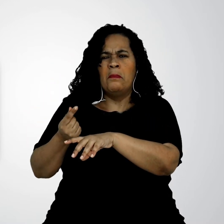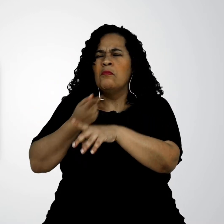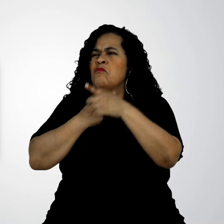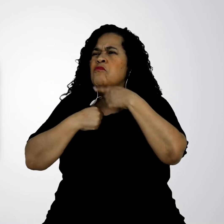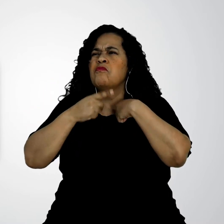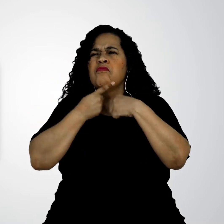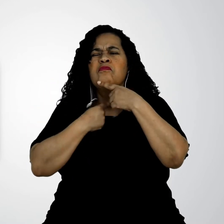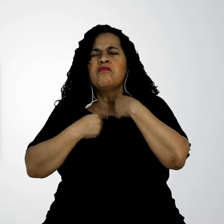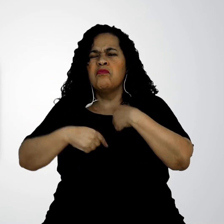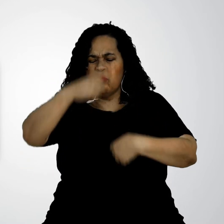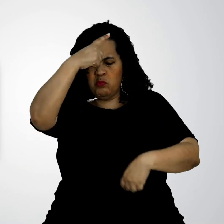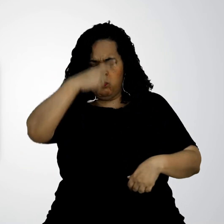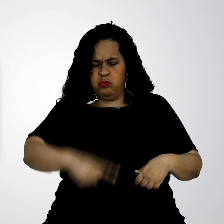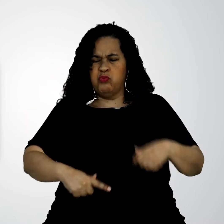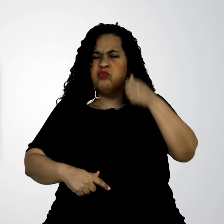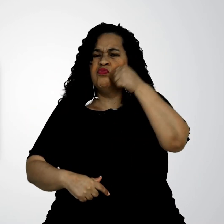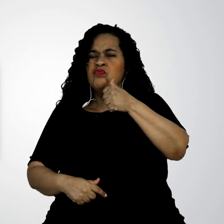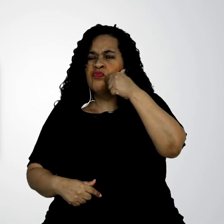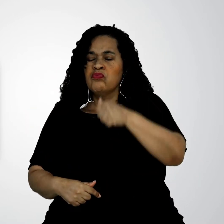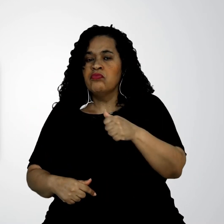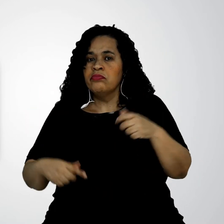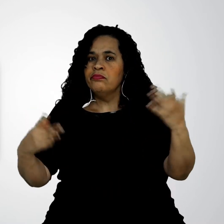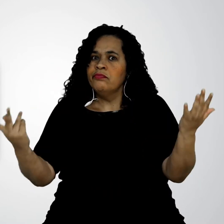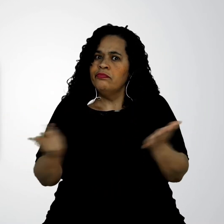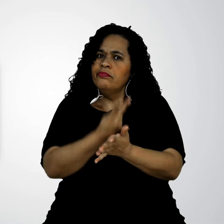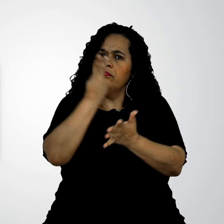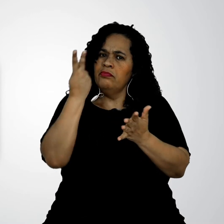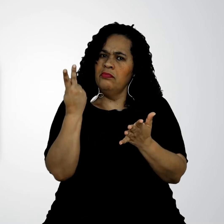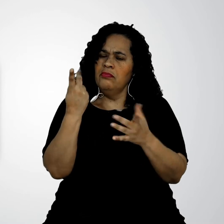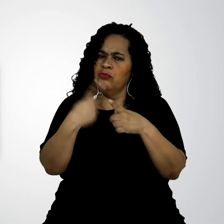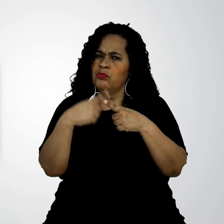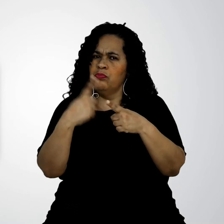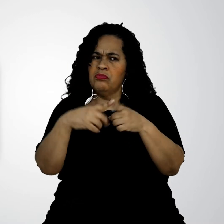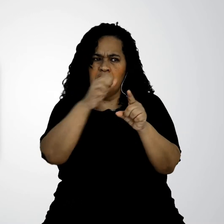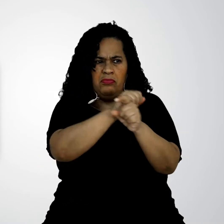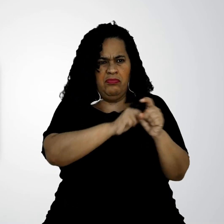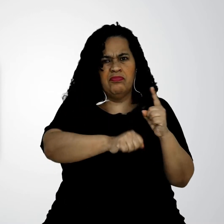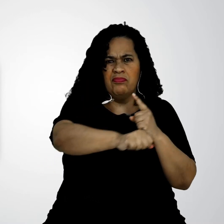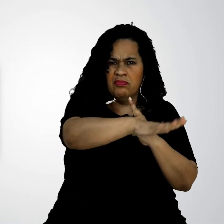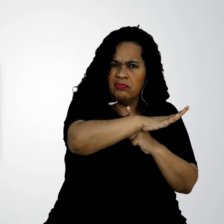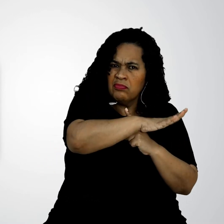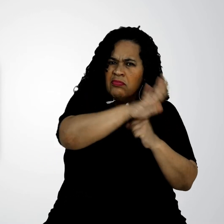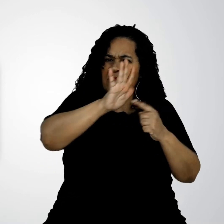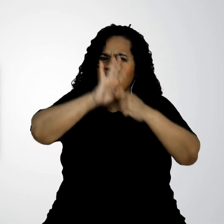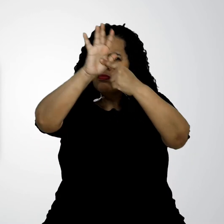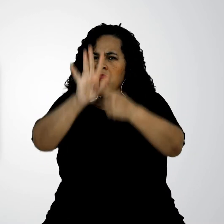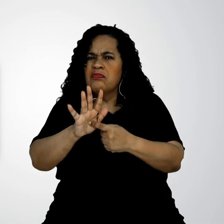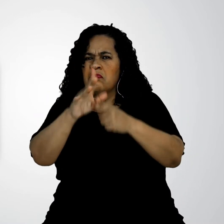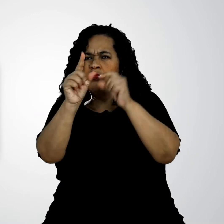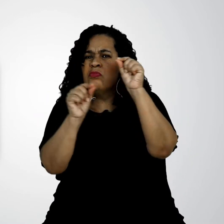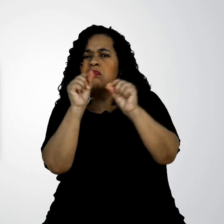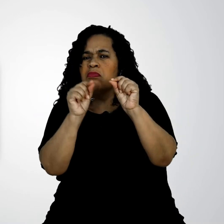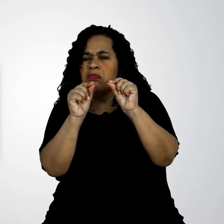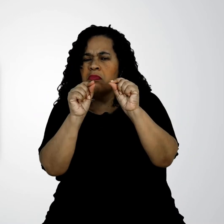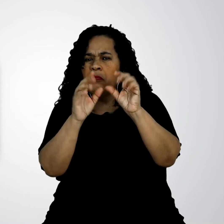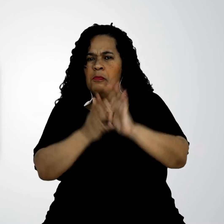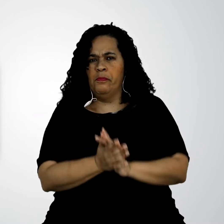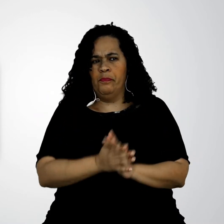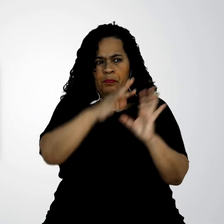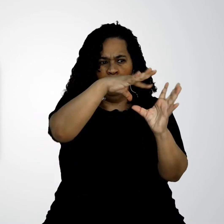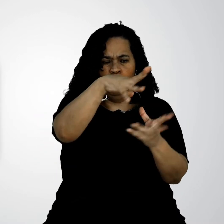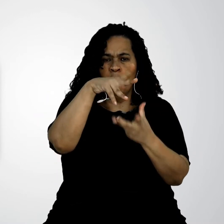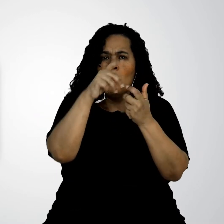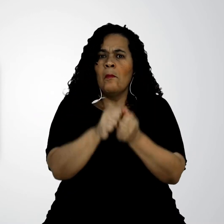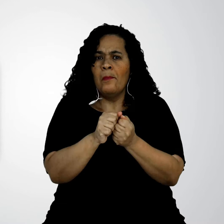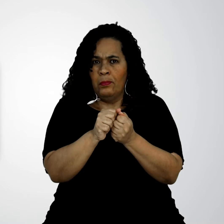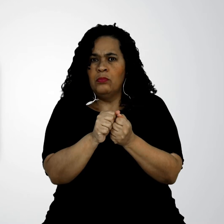de consequências à vida social. A partir do momento que a gente tira do ser humano criado por Deus homem o papel de homem,